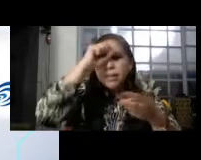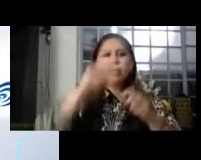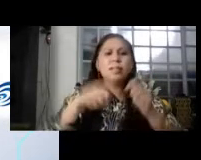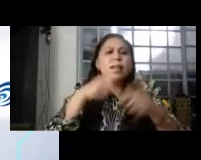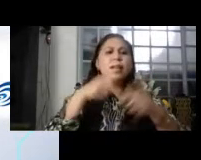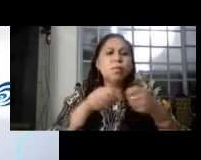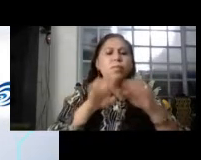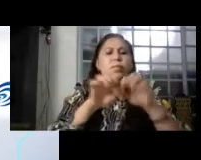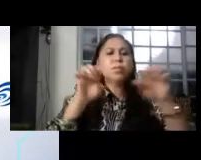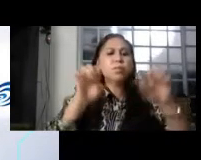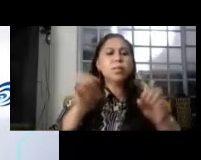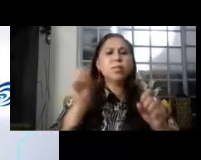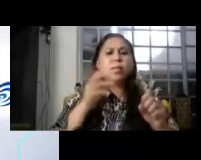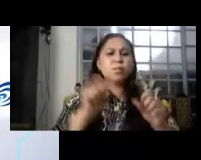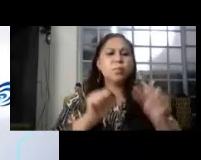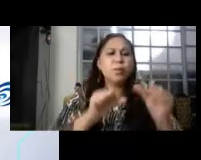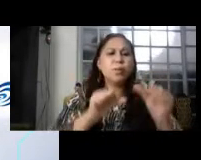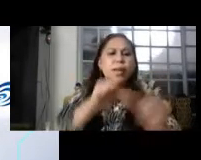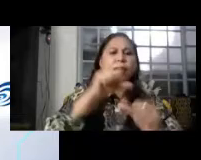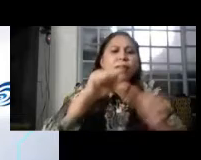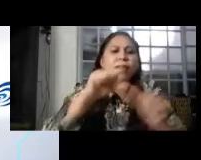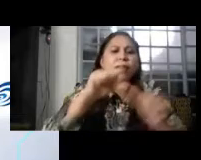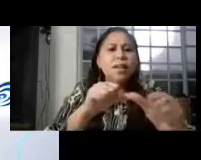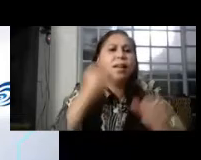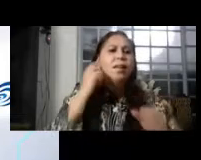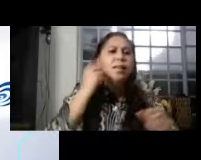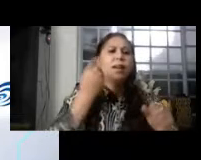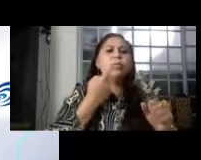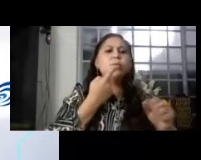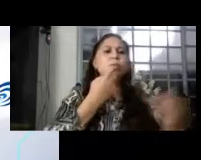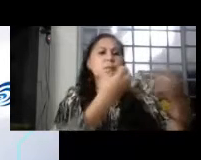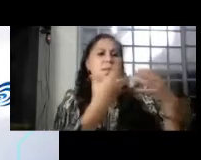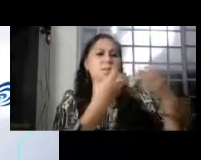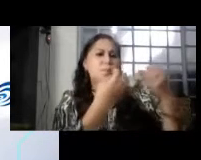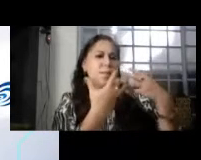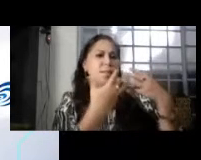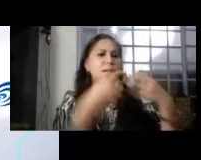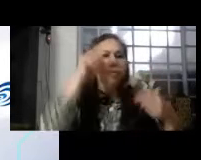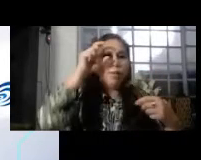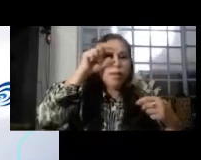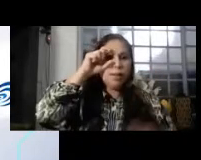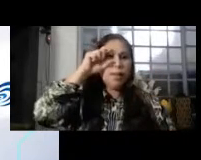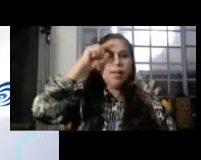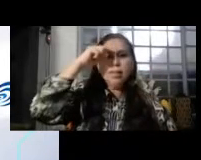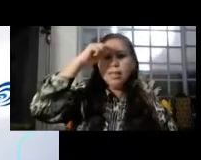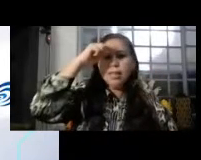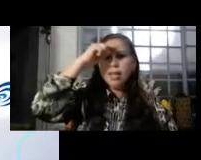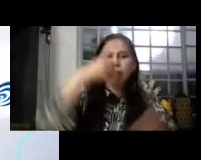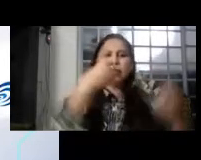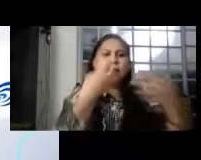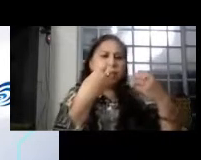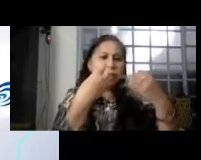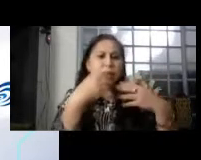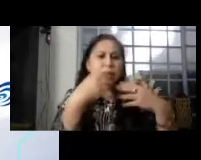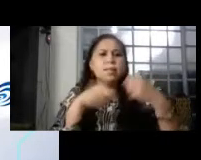aprendendo sinais novos ou estruturas novas, porque ela vai mudando, né? E aí os surdos, eles vão me ensinando, né? A Andressa,